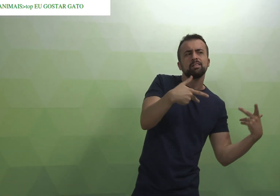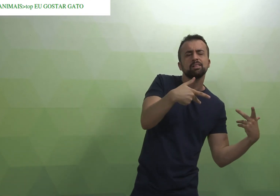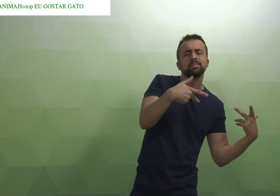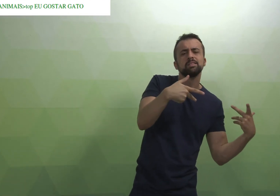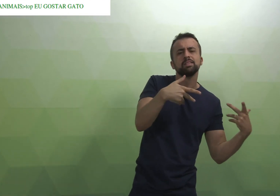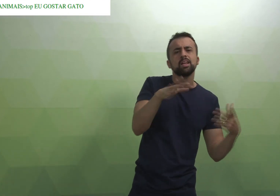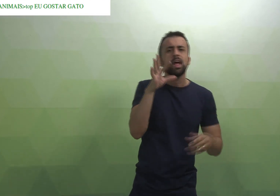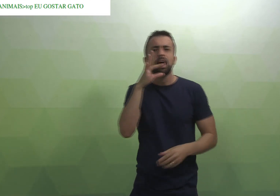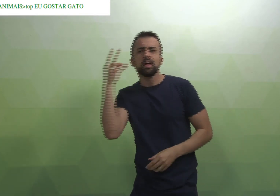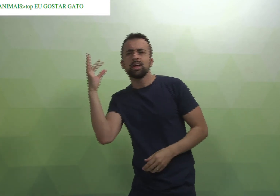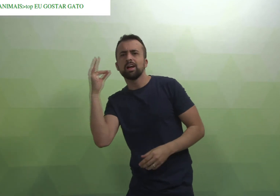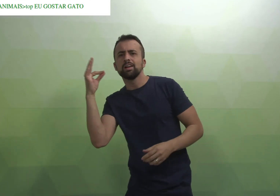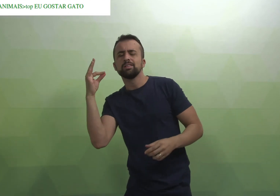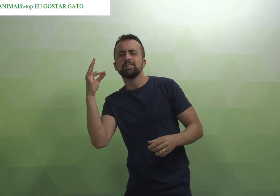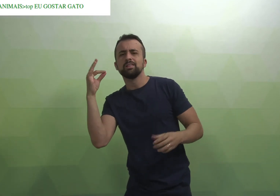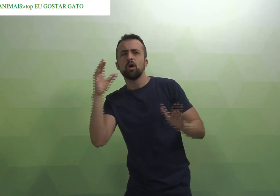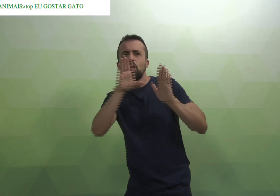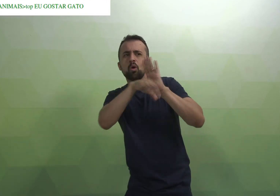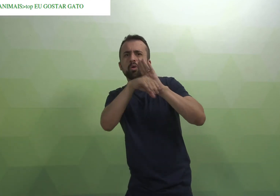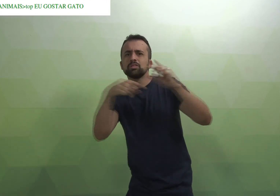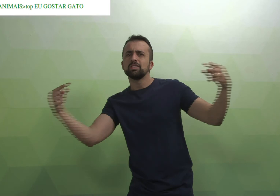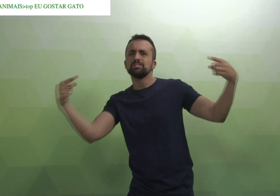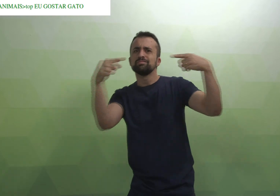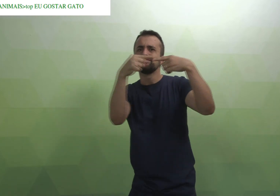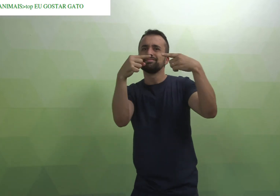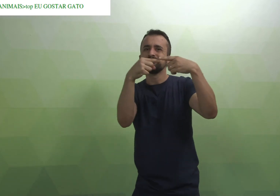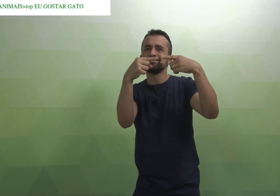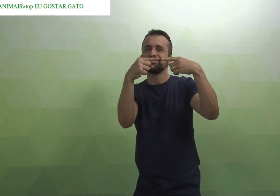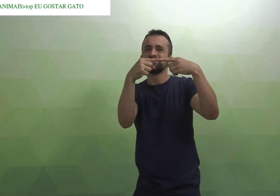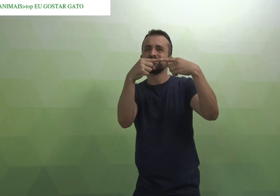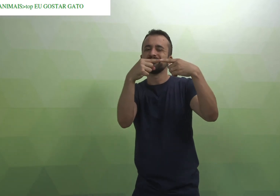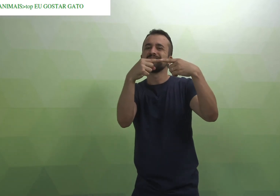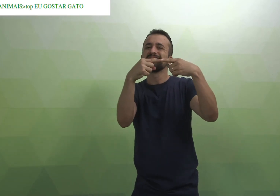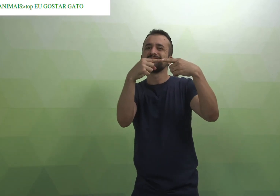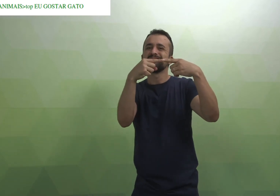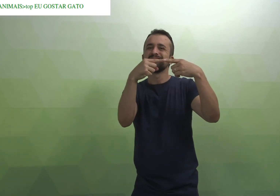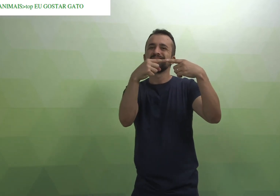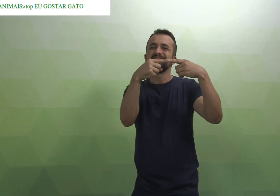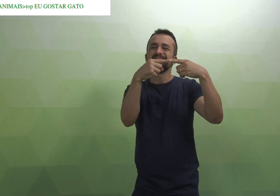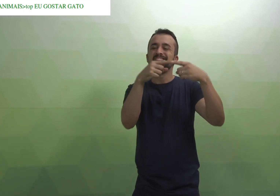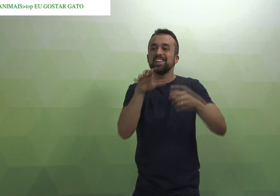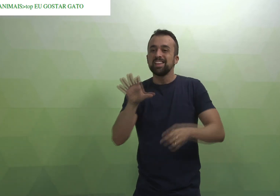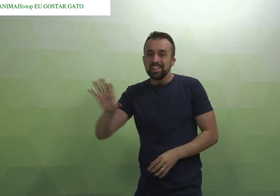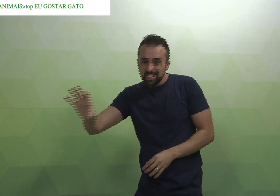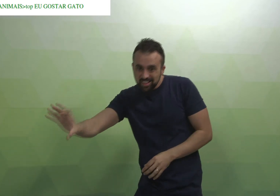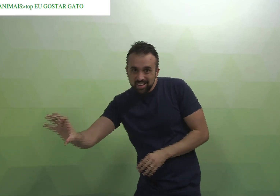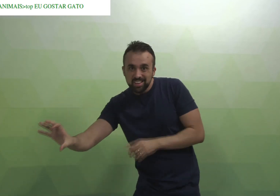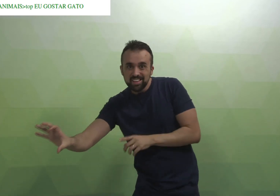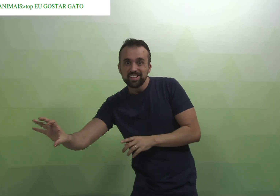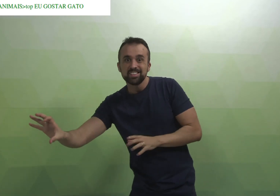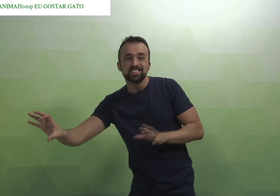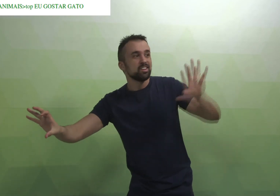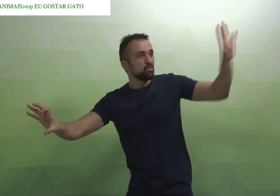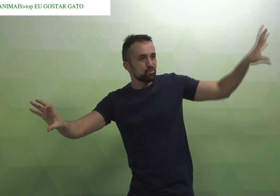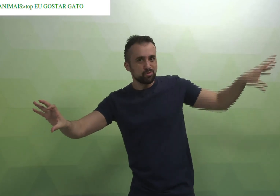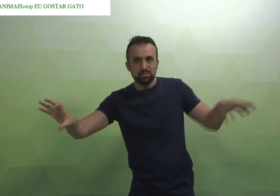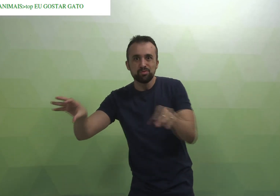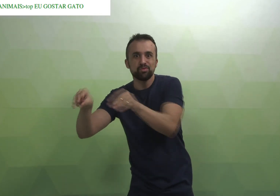Perceberam? Animais e gato têm relação conceitual. E este retoma